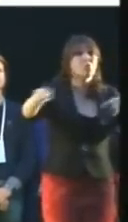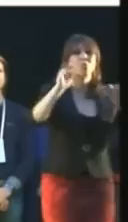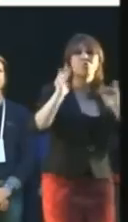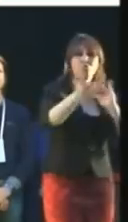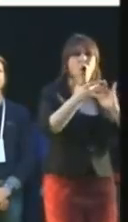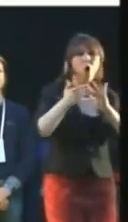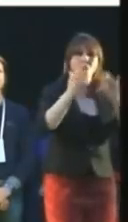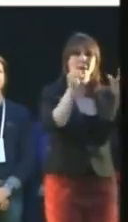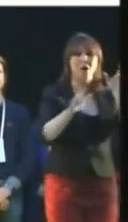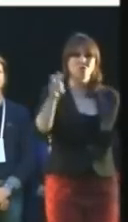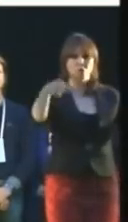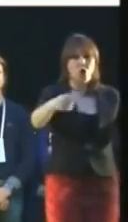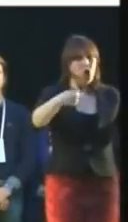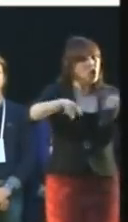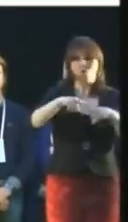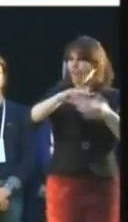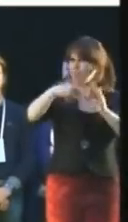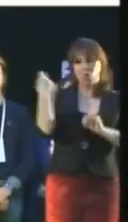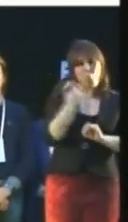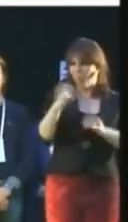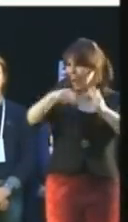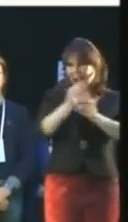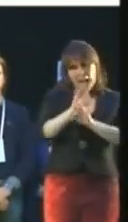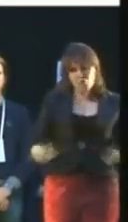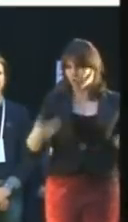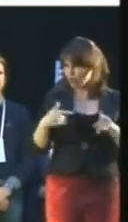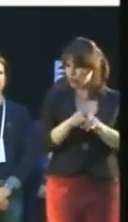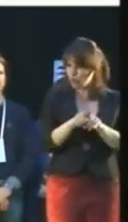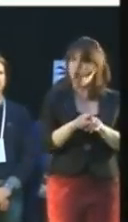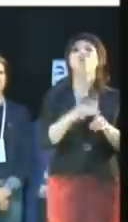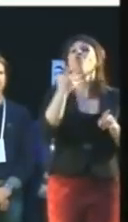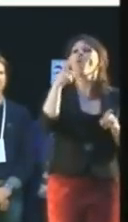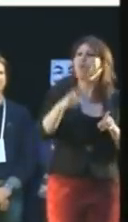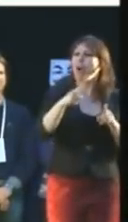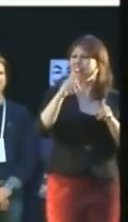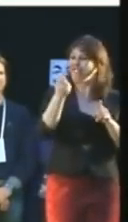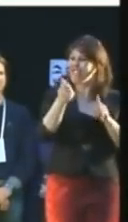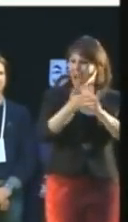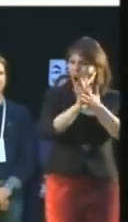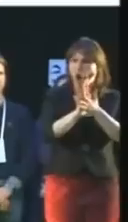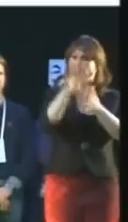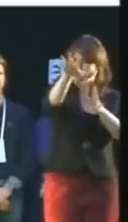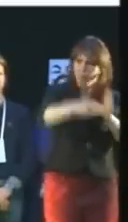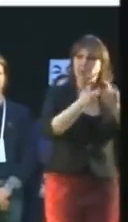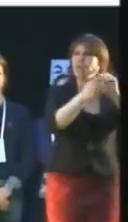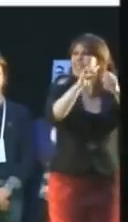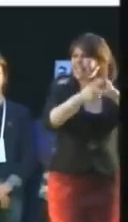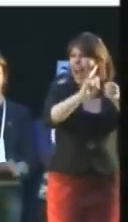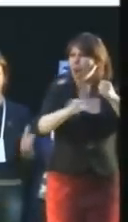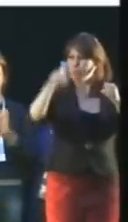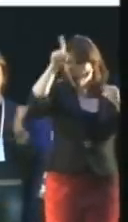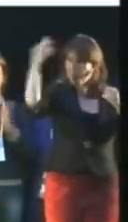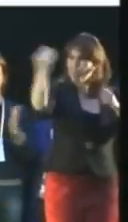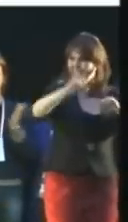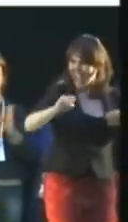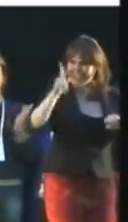i giorni. Noi non abbiamo firmato un cazzo, noi andiamo là, prendiamo il fiscal compact e glielo strappiamo davanti alla Merkel,